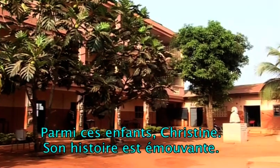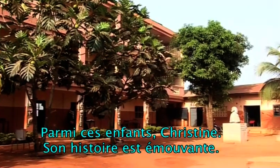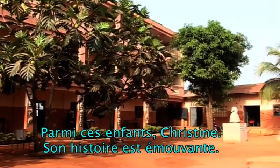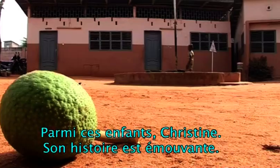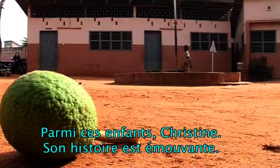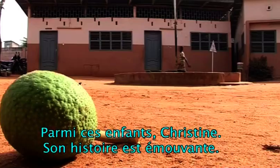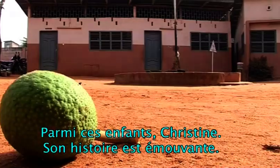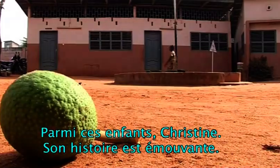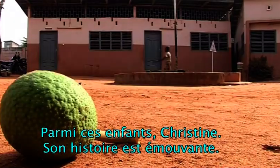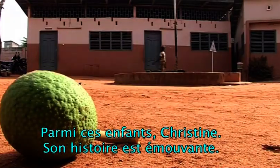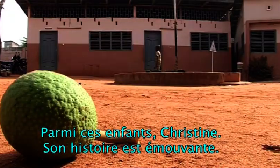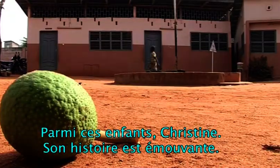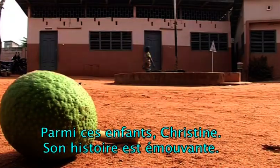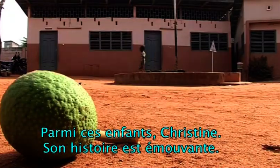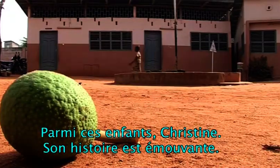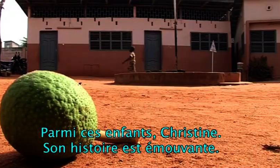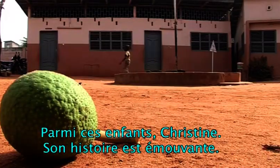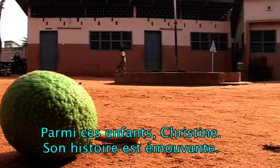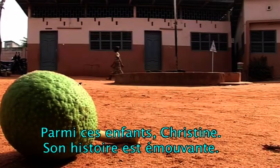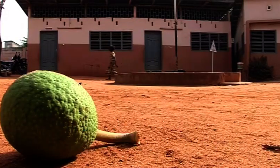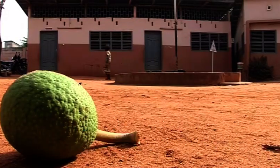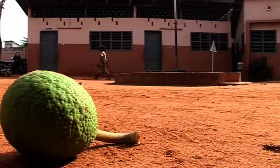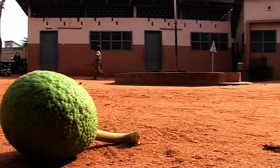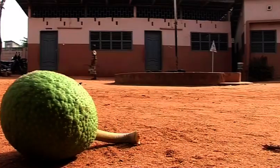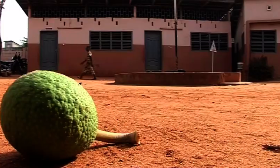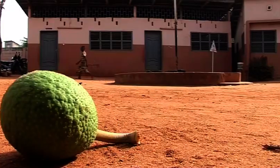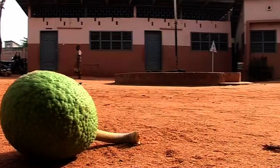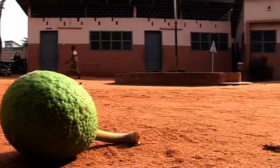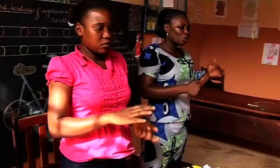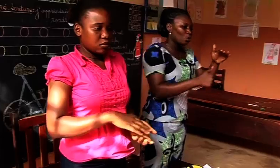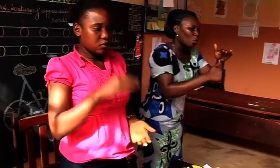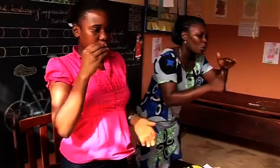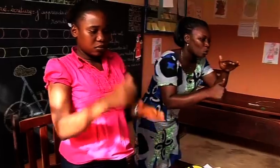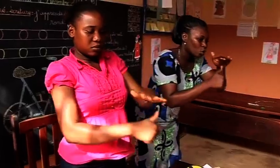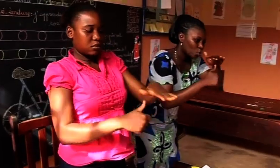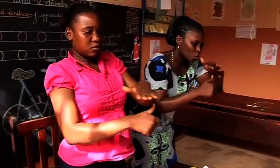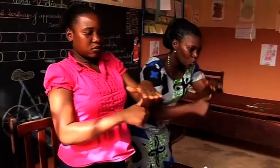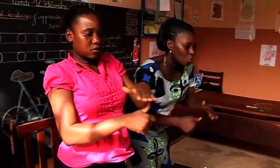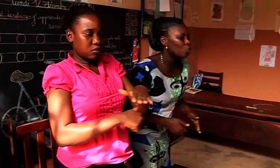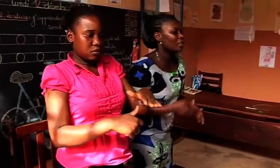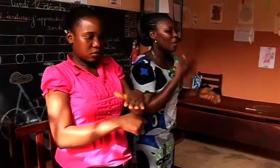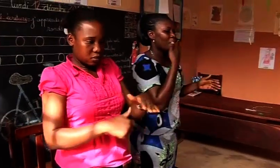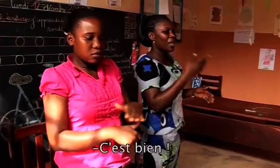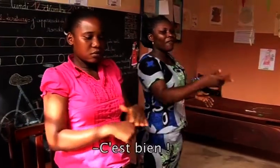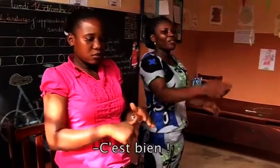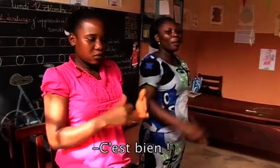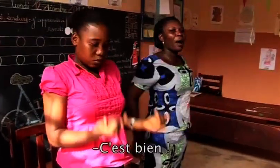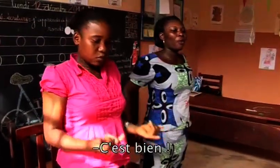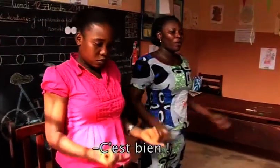y a Christine. Son histoire est émouvante. 2, 7, bien, faites un bas pour le